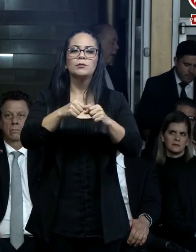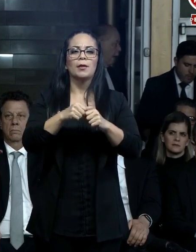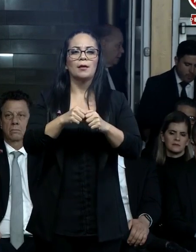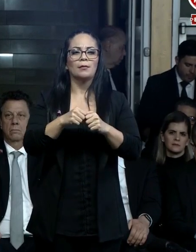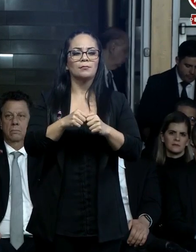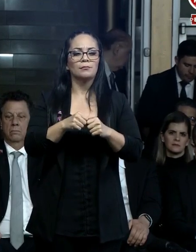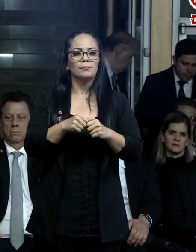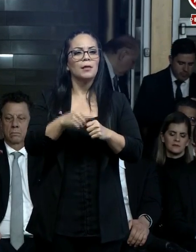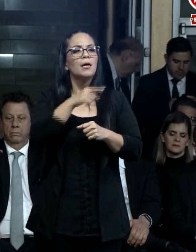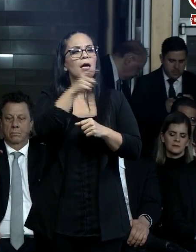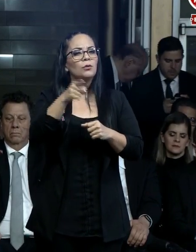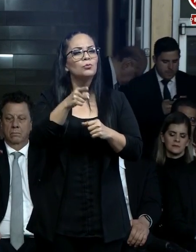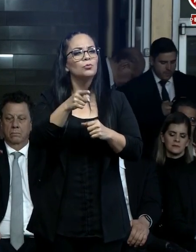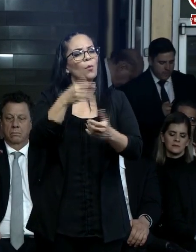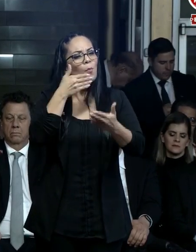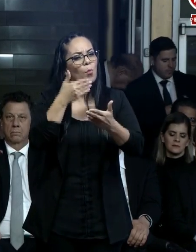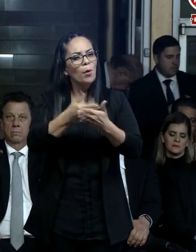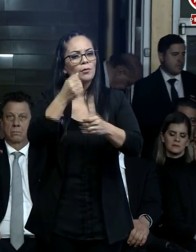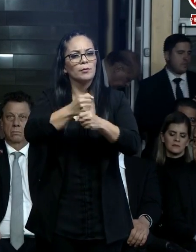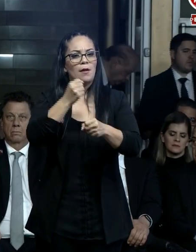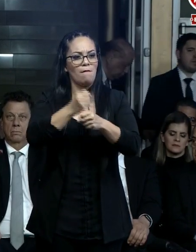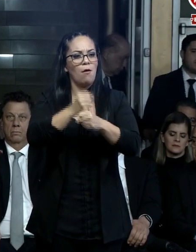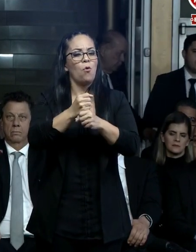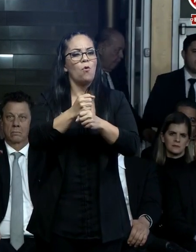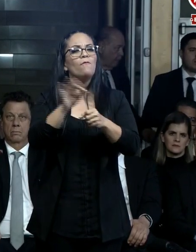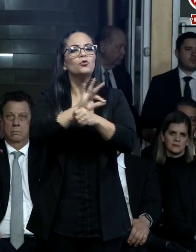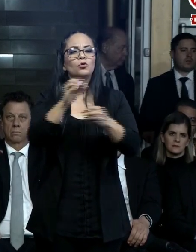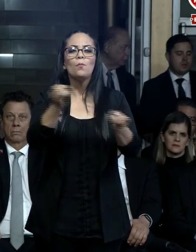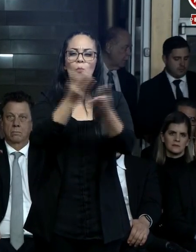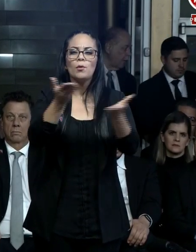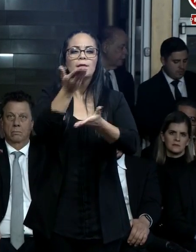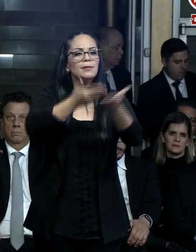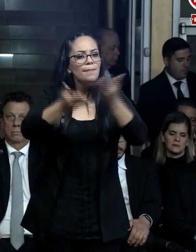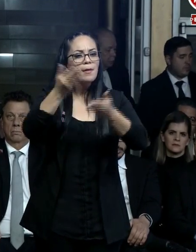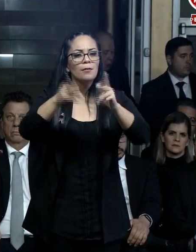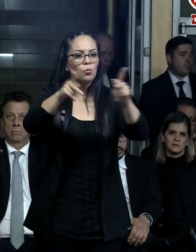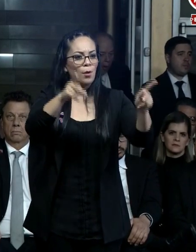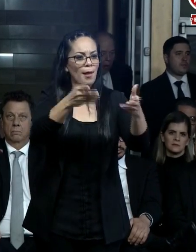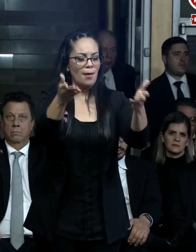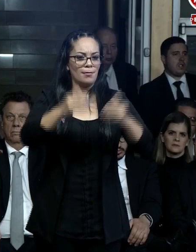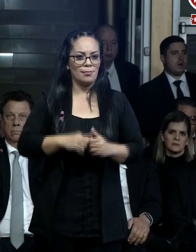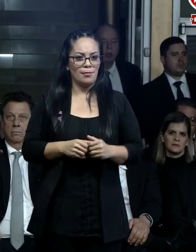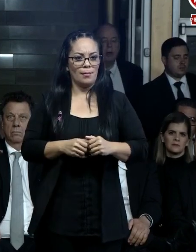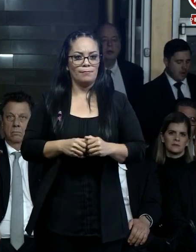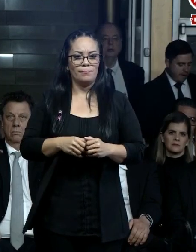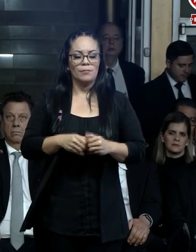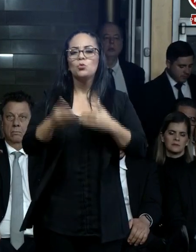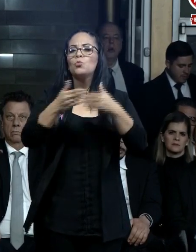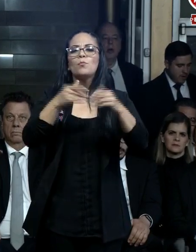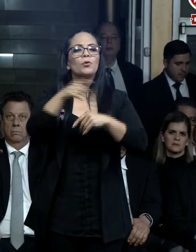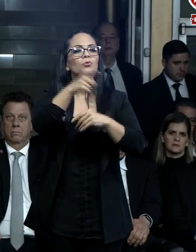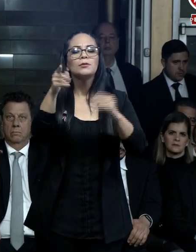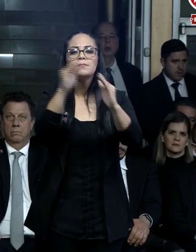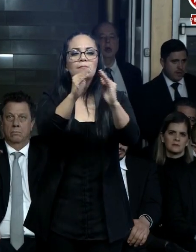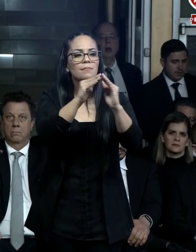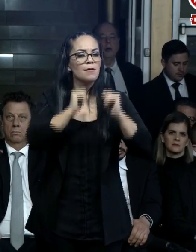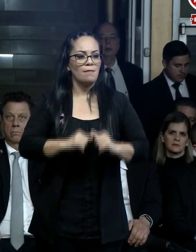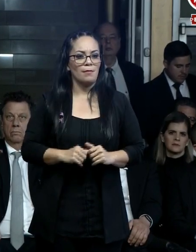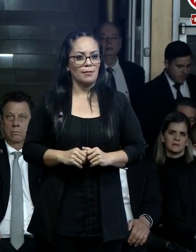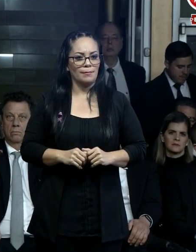la función pública, sirviendo a la ciudadanía, donde quiera que ustedes vivan y actúen.